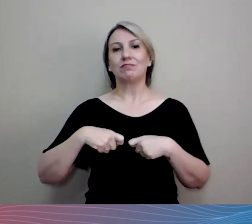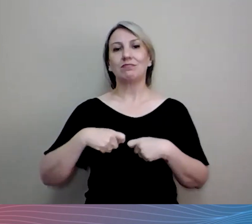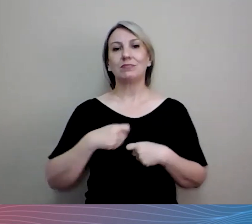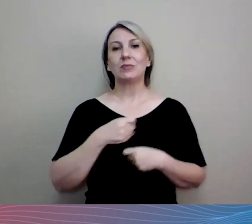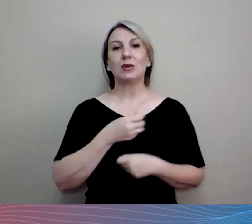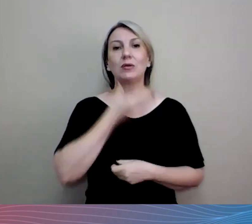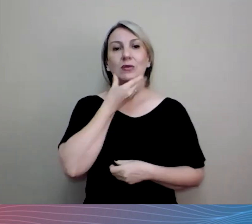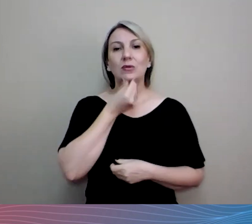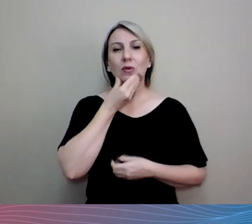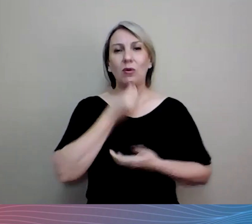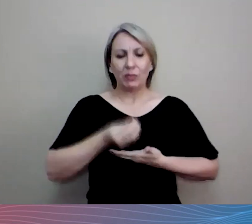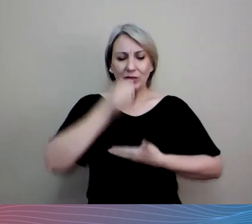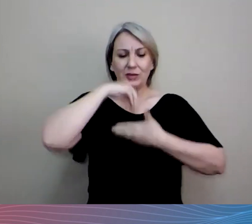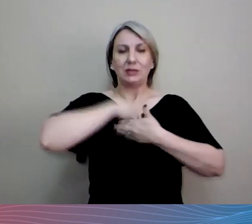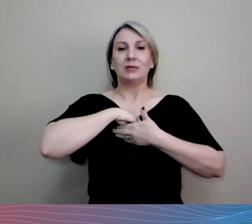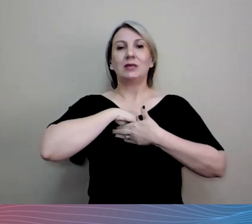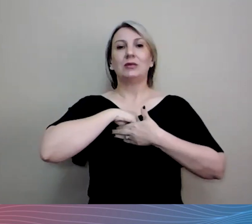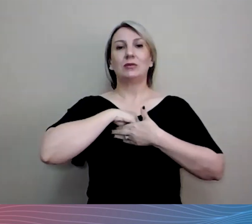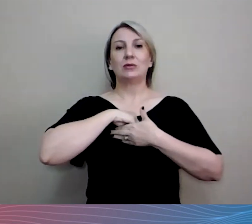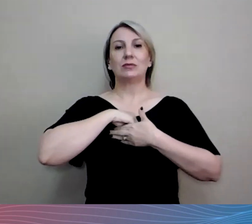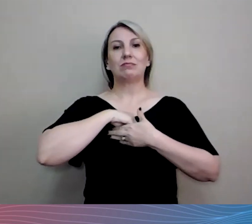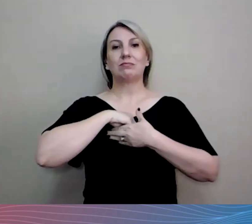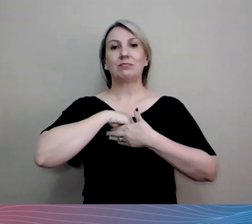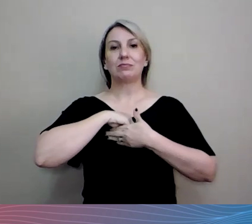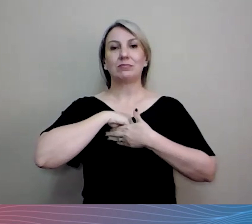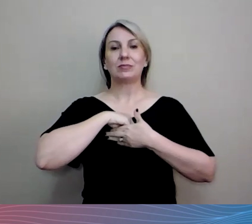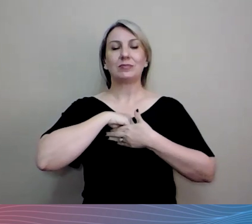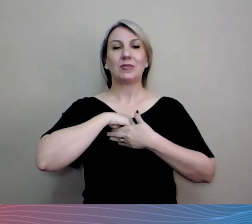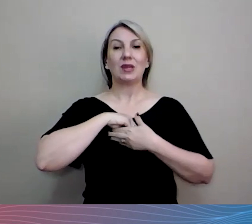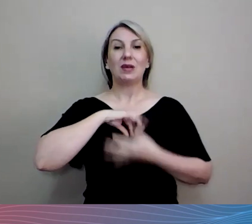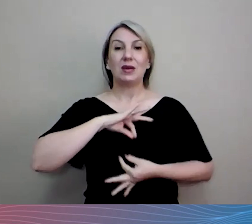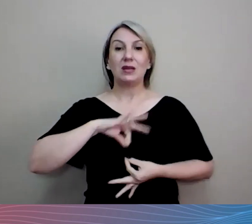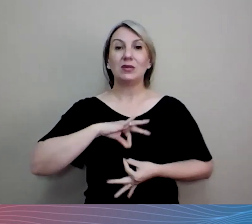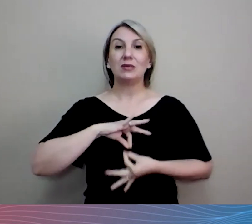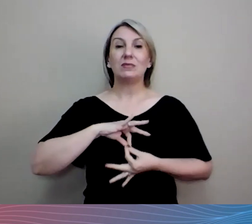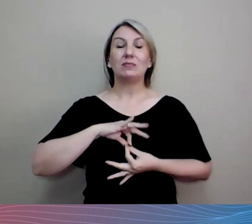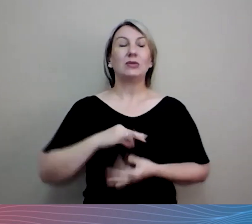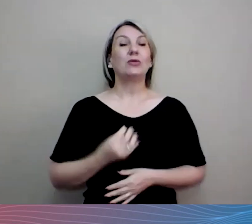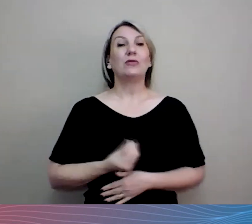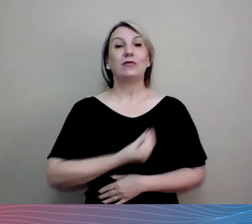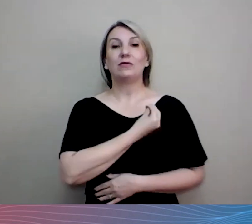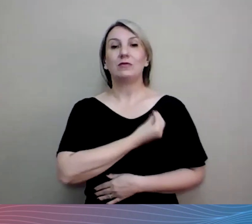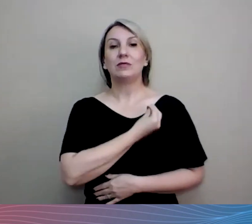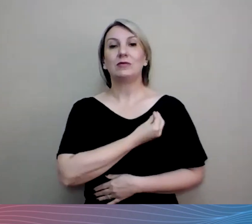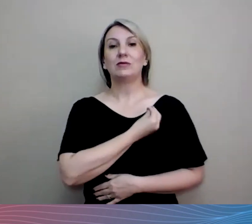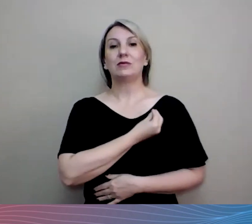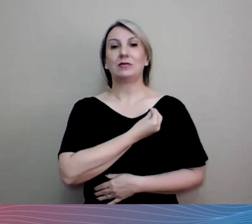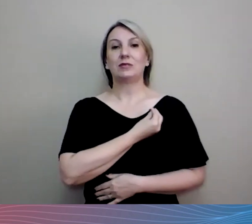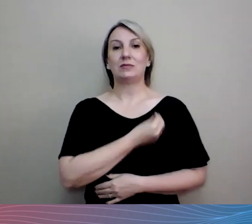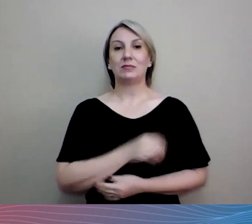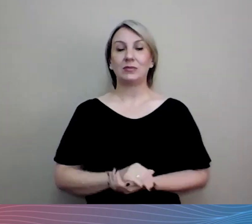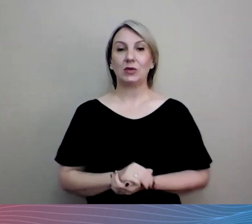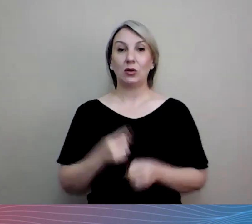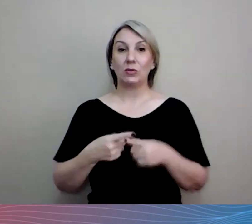aprender, queridos irmãos, a vivemos pelo Espírito. Nós sabemos que o nosso coração é o